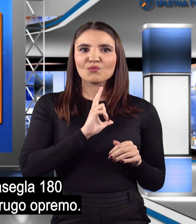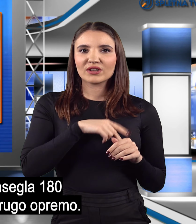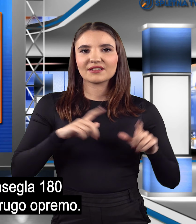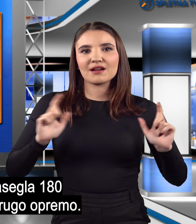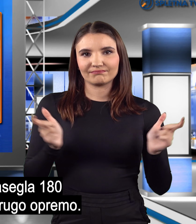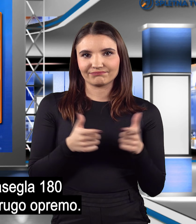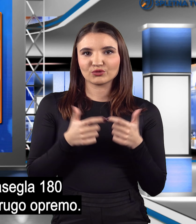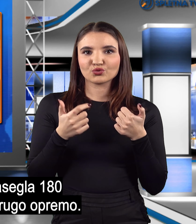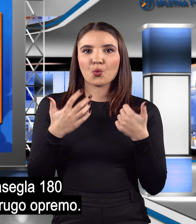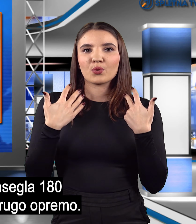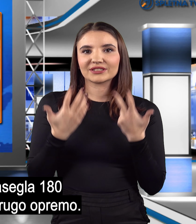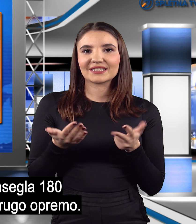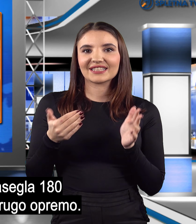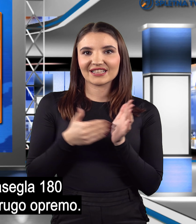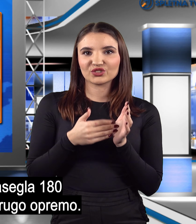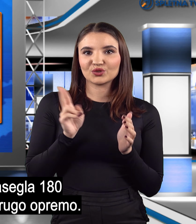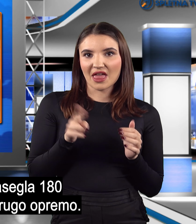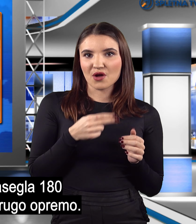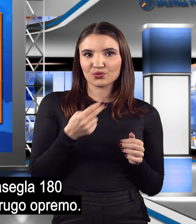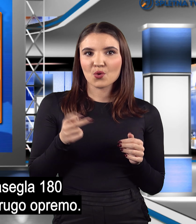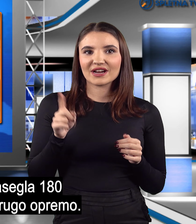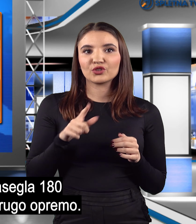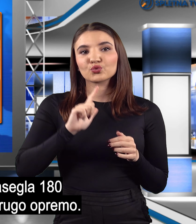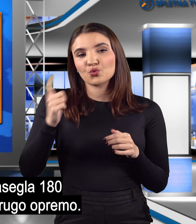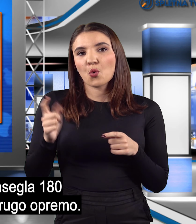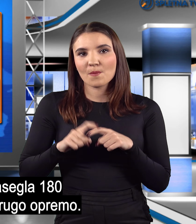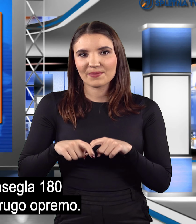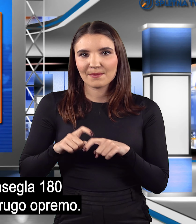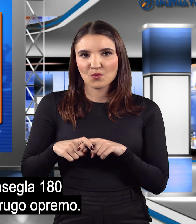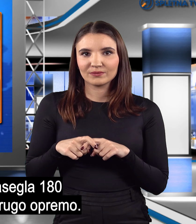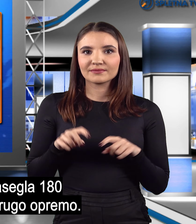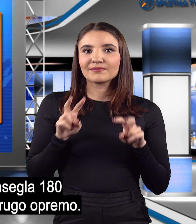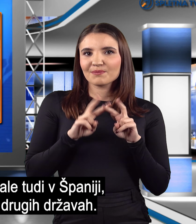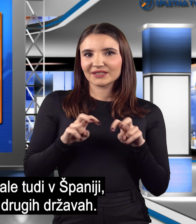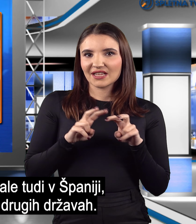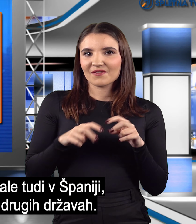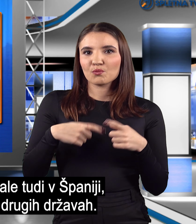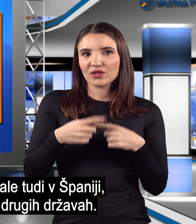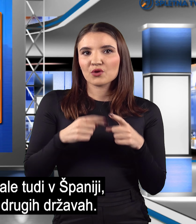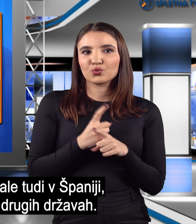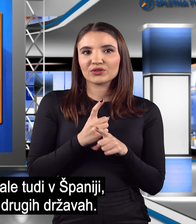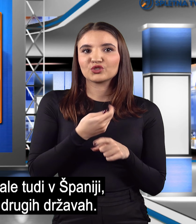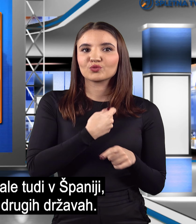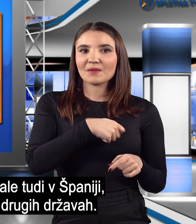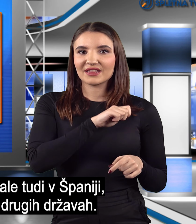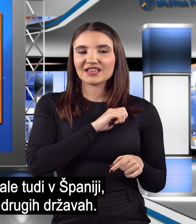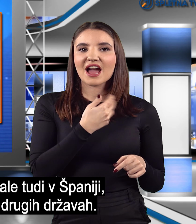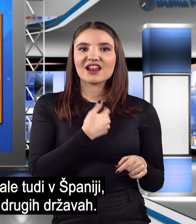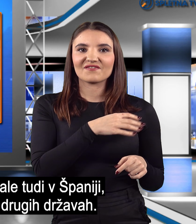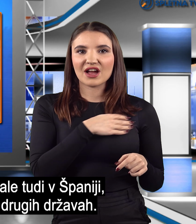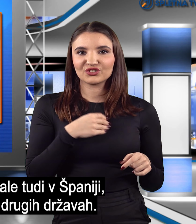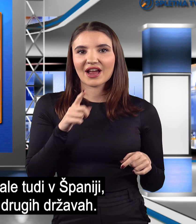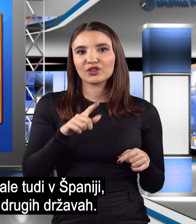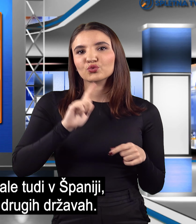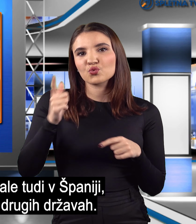Policija je zasegla 180 tisoč evrov in drugo opremo. Preiskave so potekale tudi v Španiji, na Hrvaškem in v